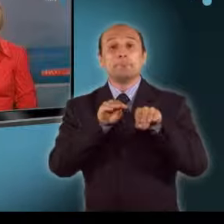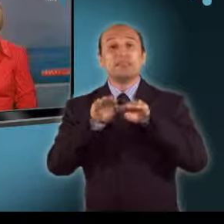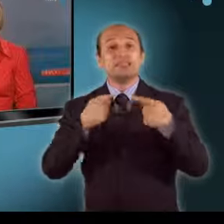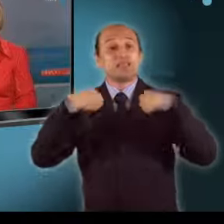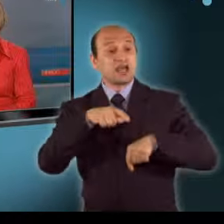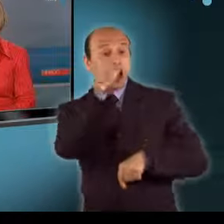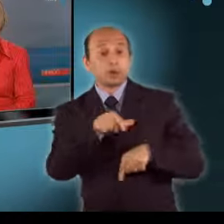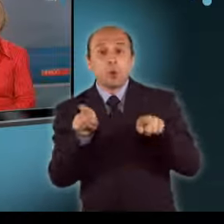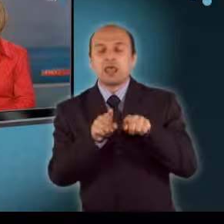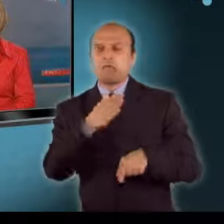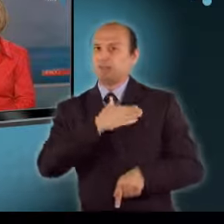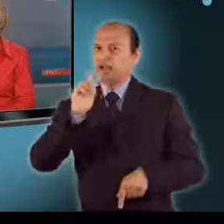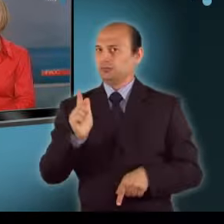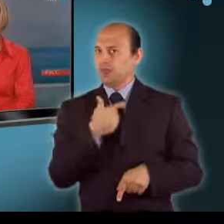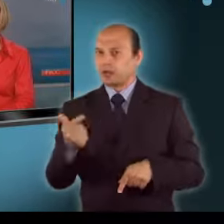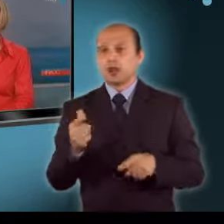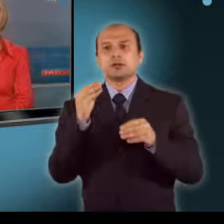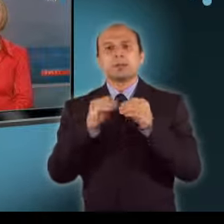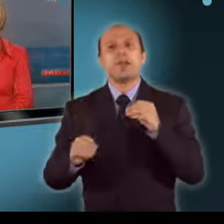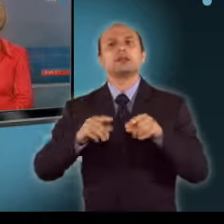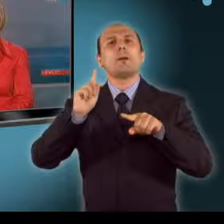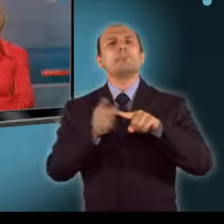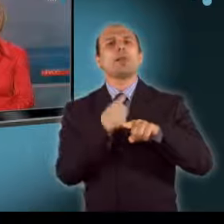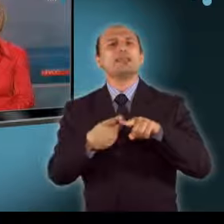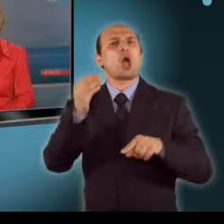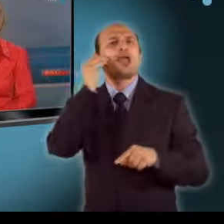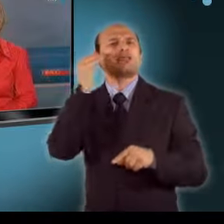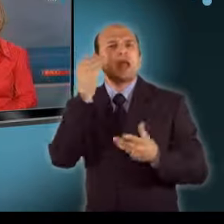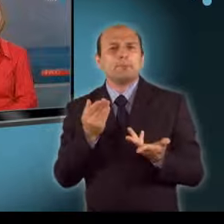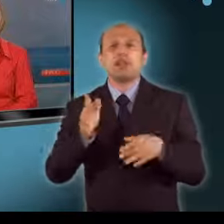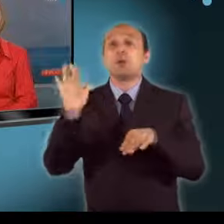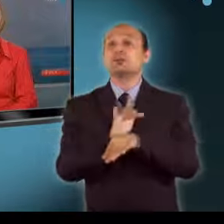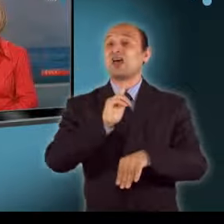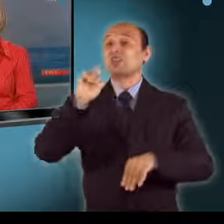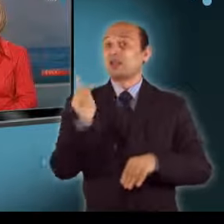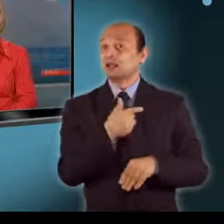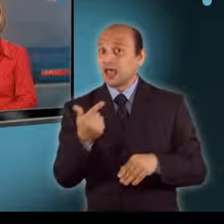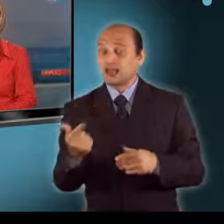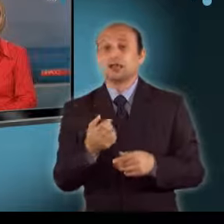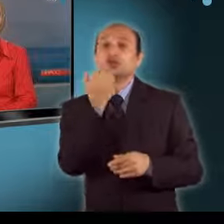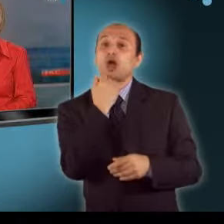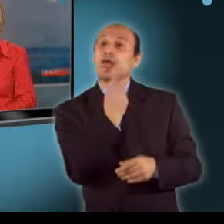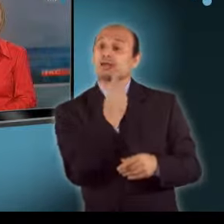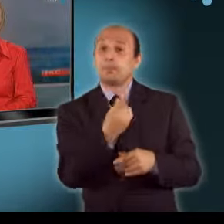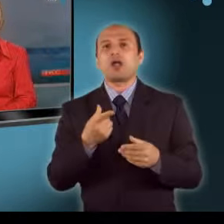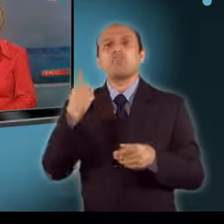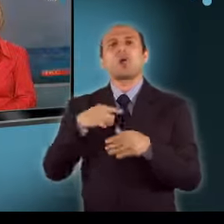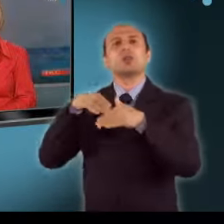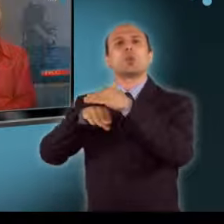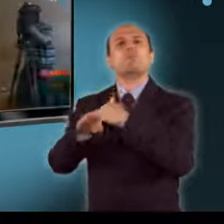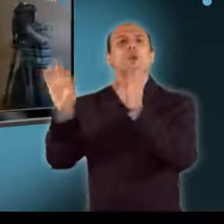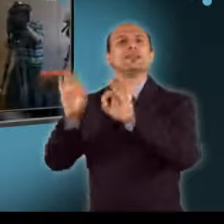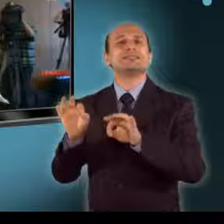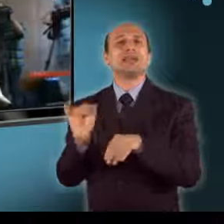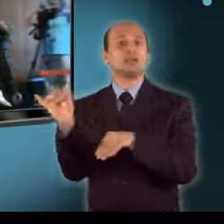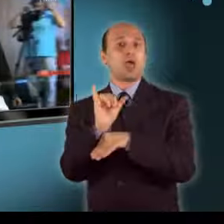posztra Bajnai Gordon, mert szerintük erkölcsi és politikai értelemben is összeférhetetlen, hogy a kormányfő egy offshore cég igazgatója volt. Ezt